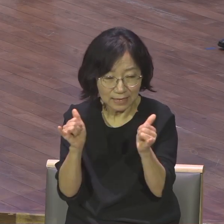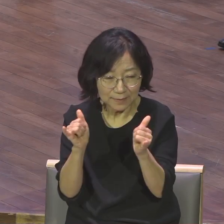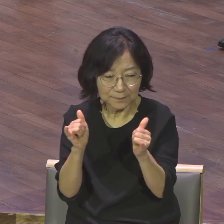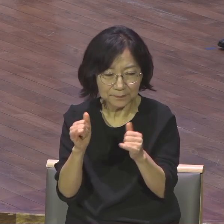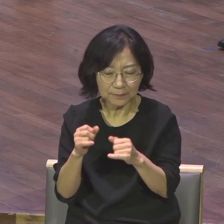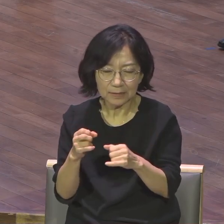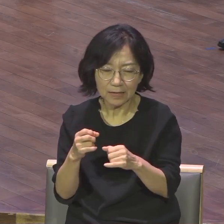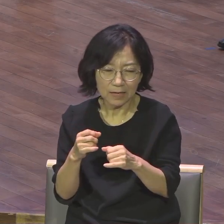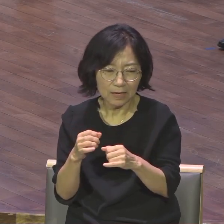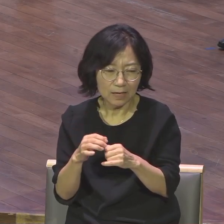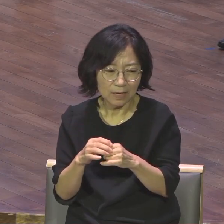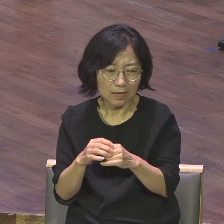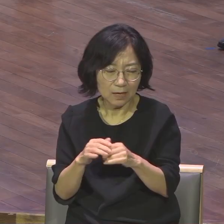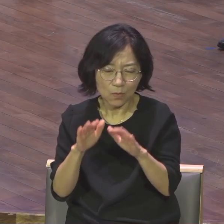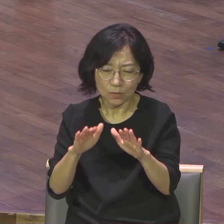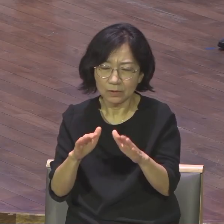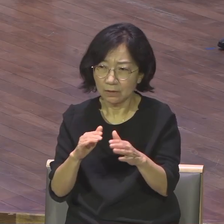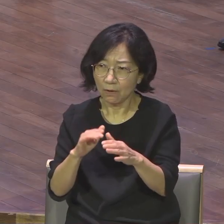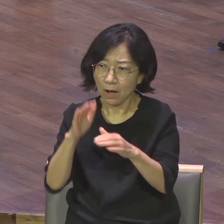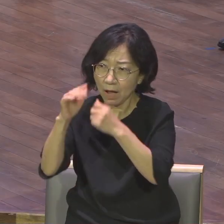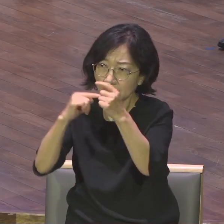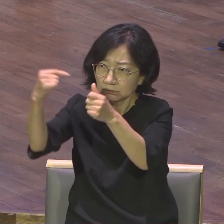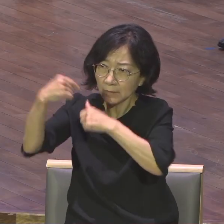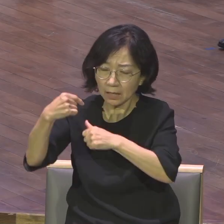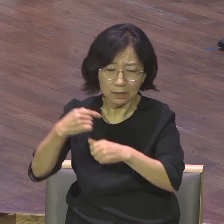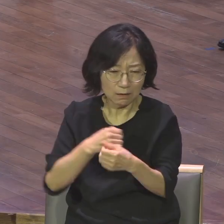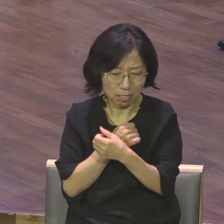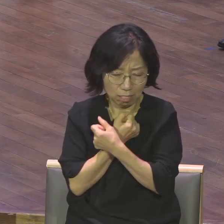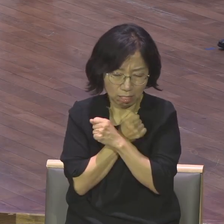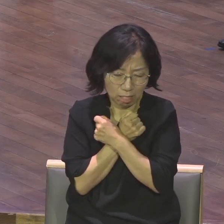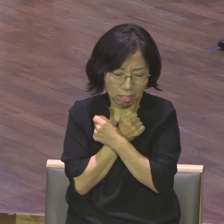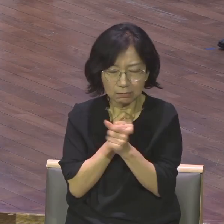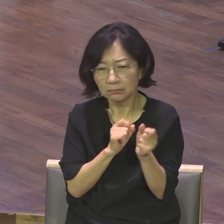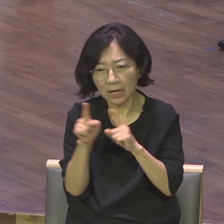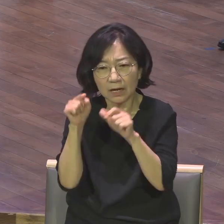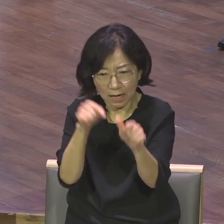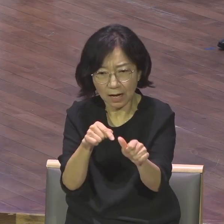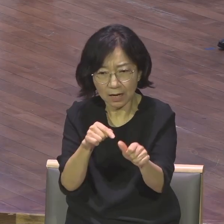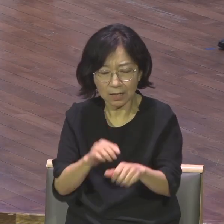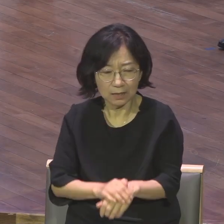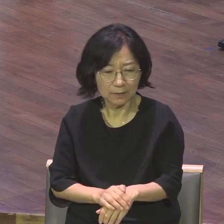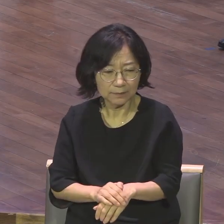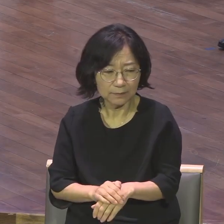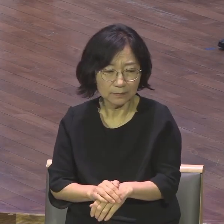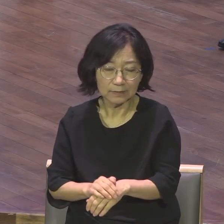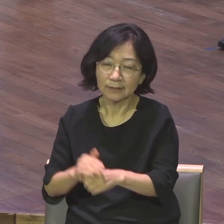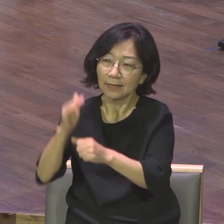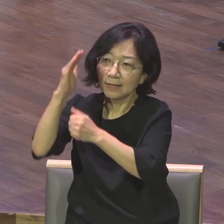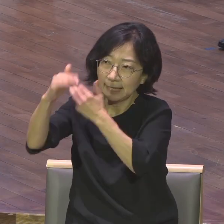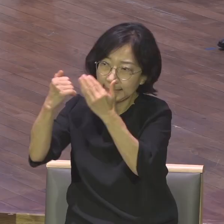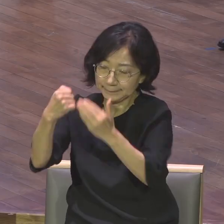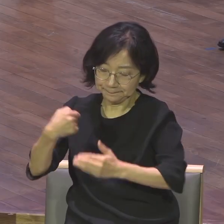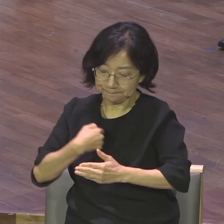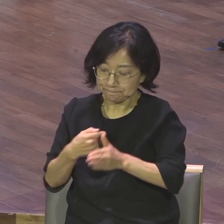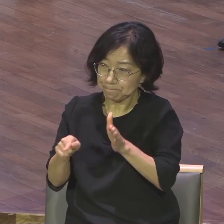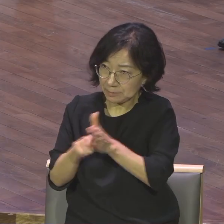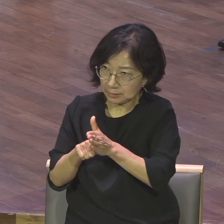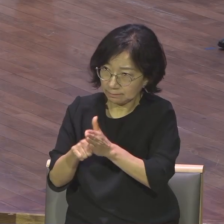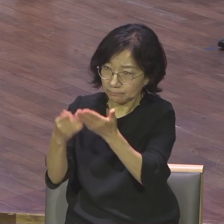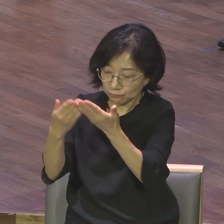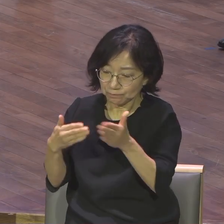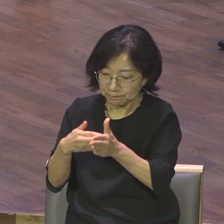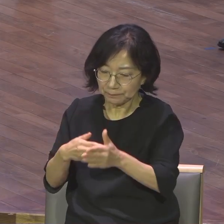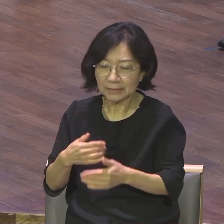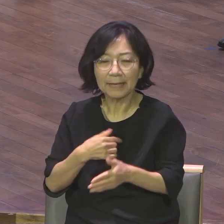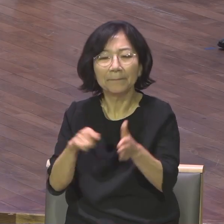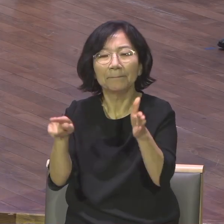뼈들을 살리는 하나님 말씀이 있습니다. 하나님께서 나에게 이 믿음 주셔서 믿음이 이기네,